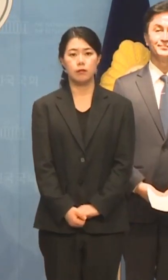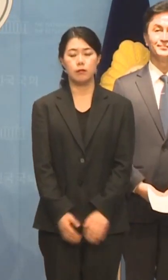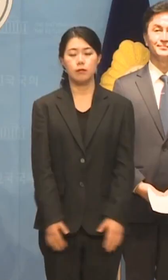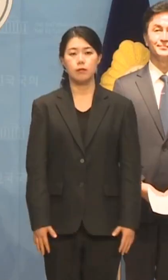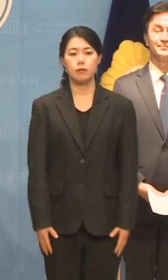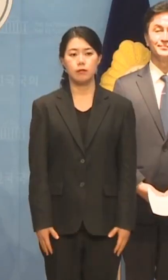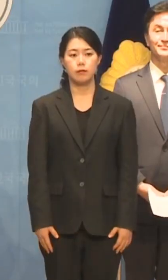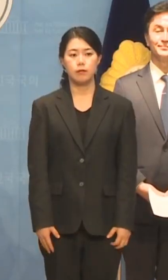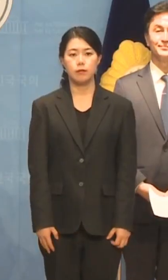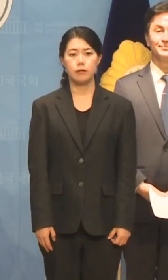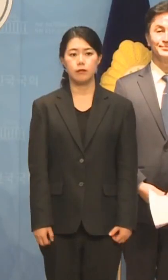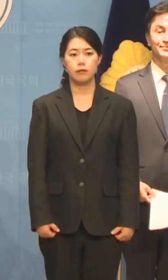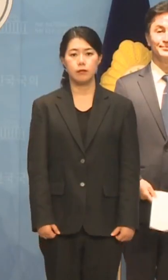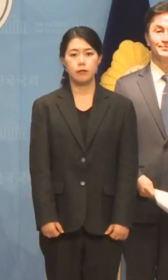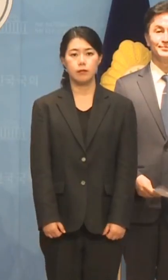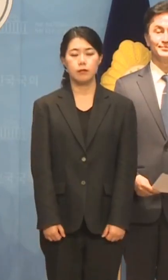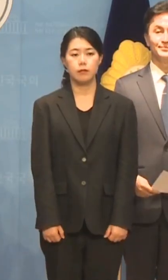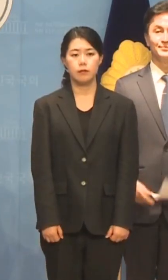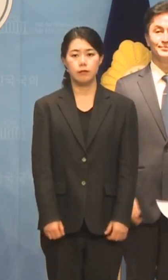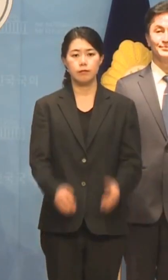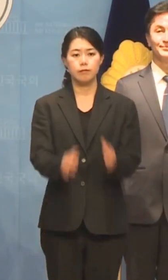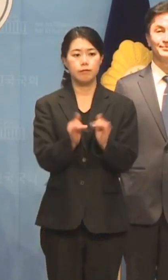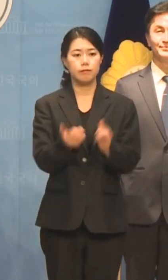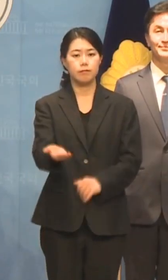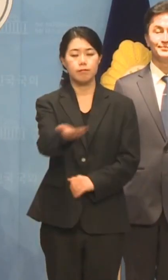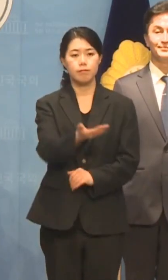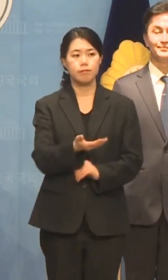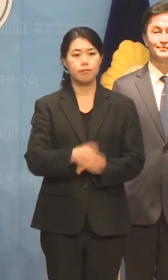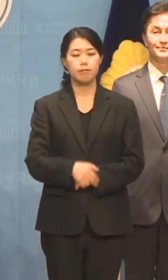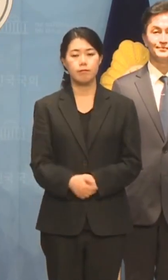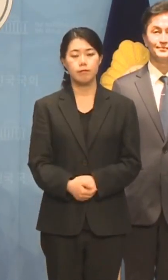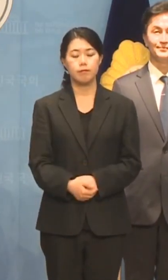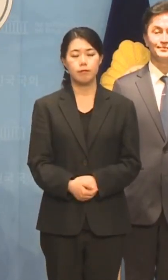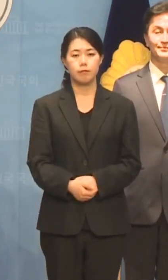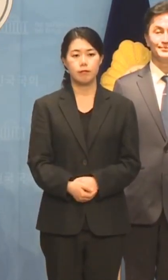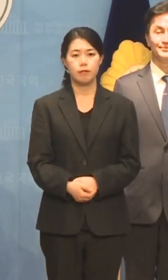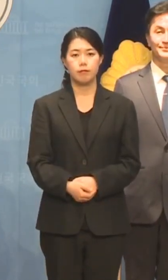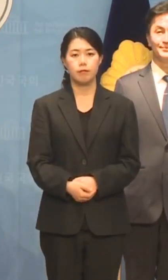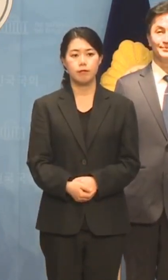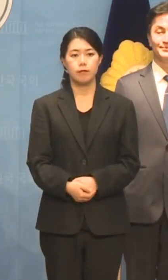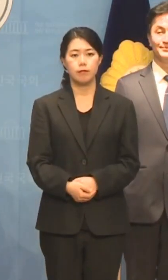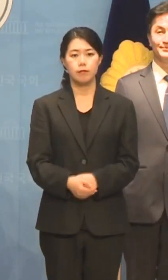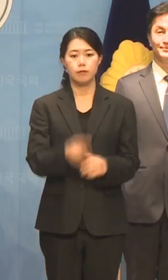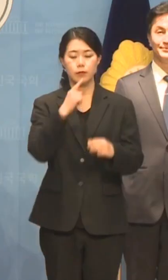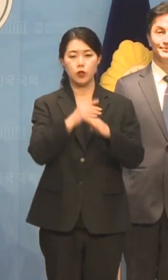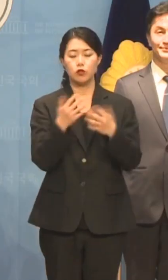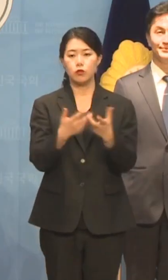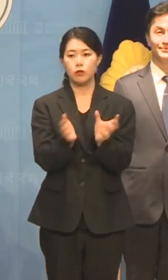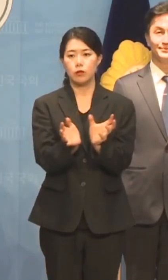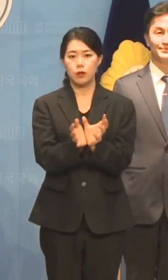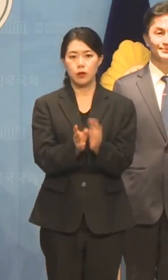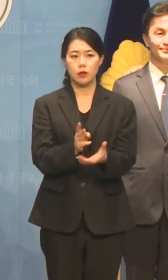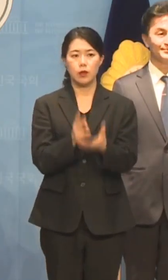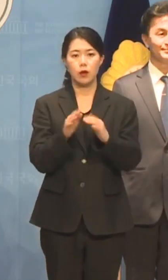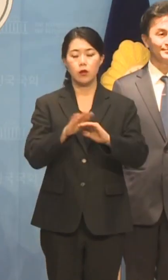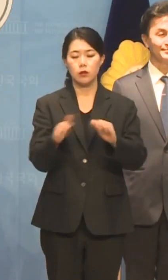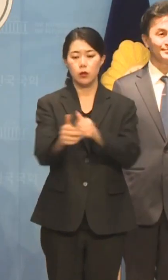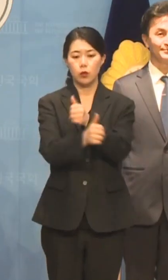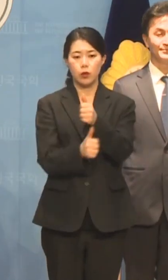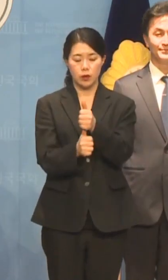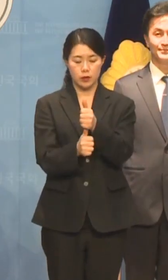네, 우리 존경하는 언론인 여러분 그리고 국민 여러분, 저희들은 민주당